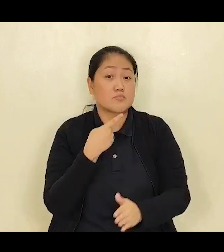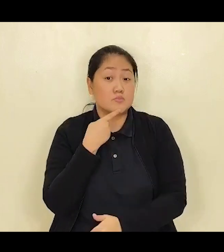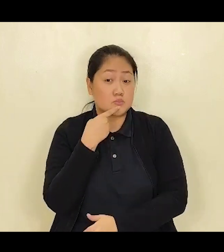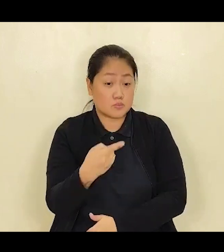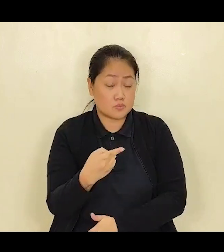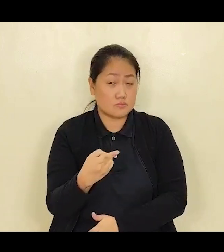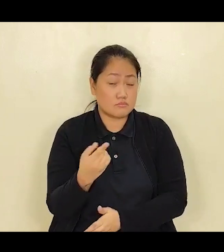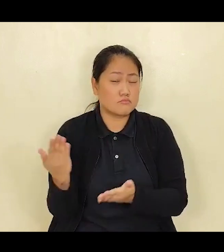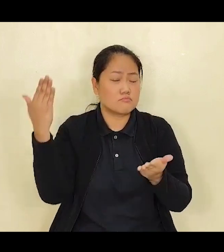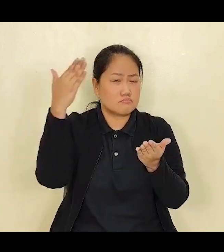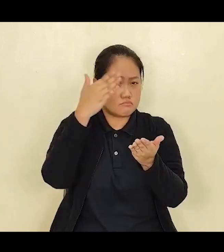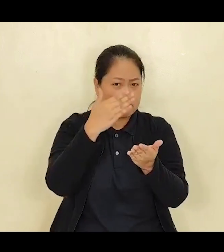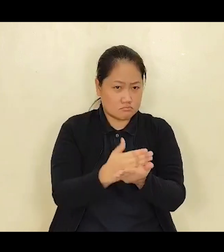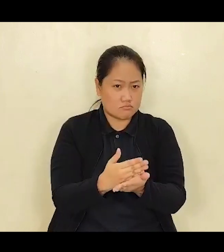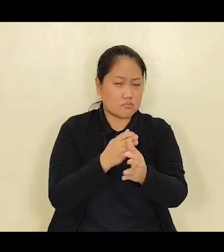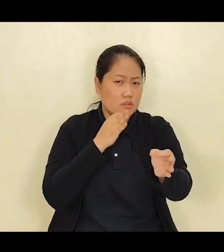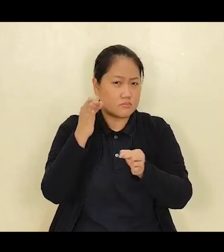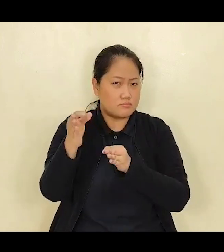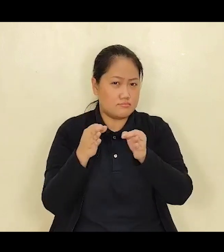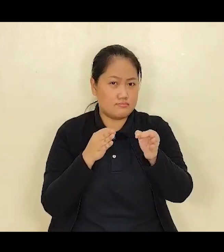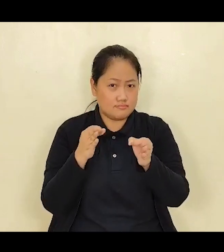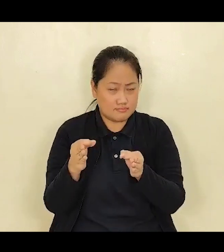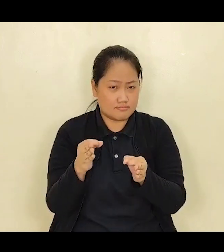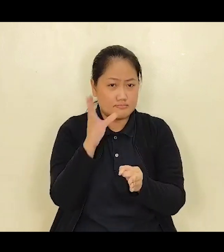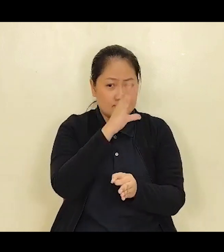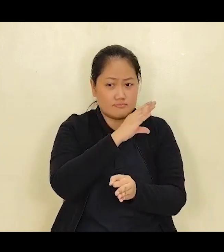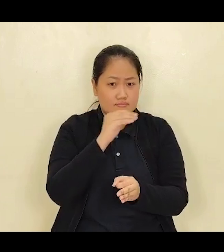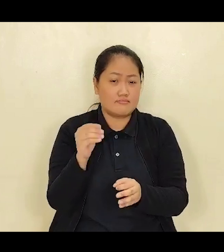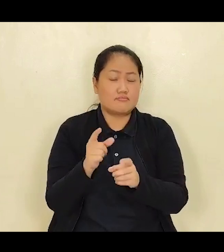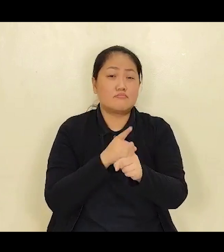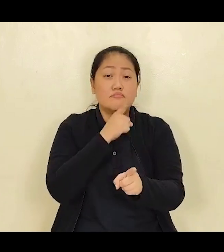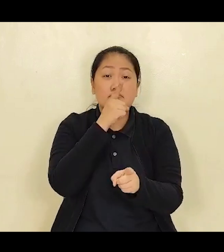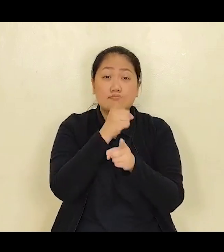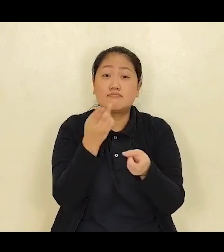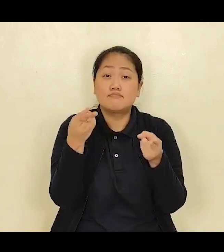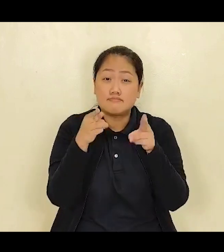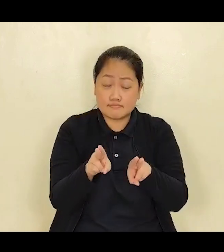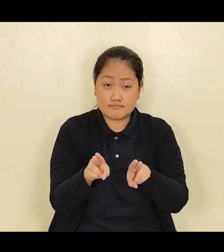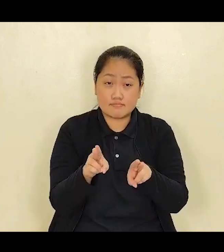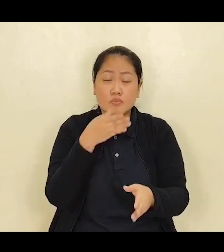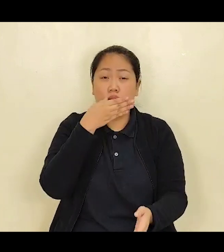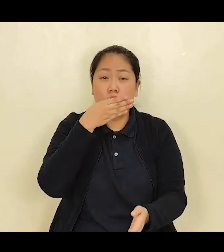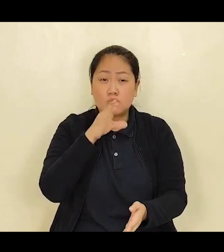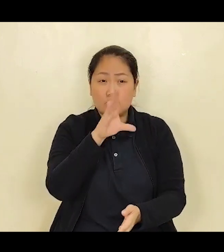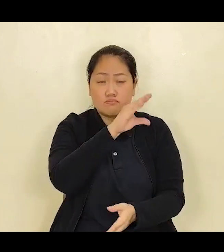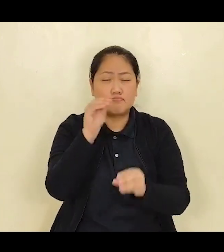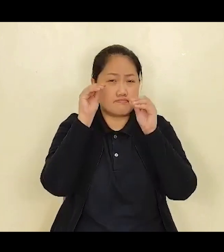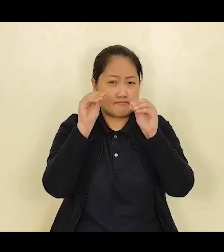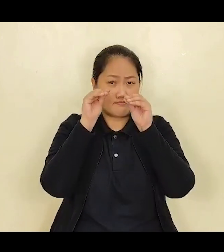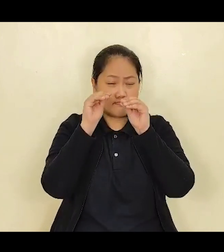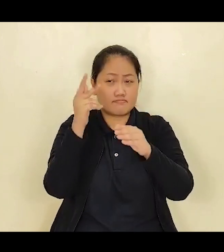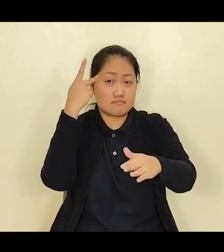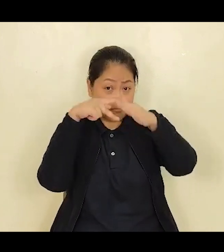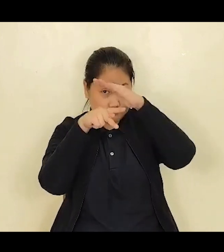niya na naparito siya para ipaliwanag at maging ganap ang kautusan at mga aral ng